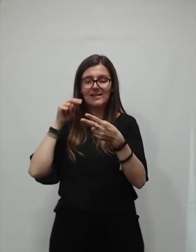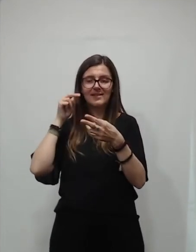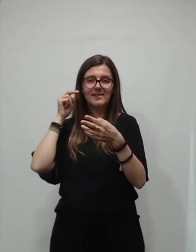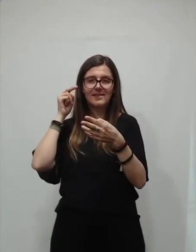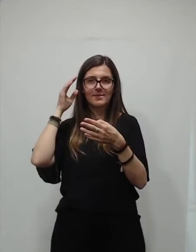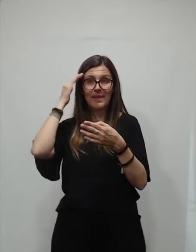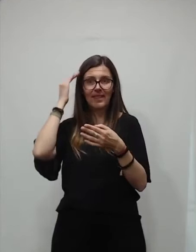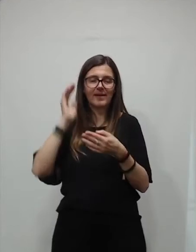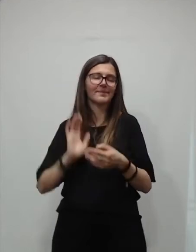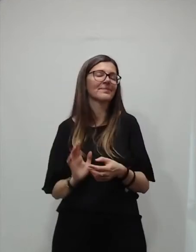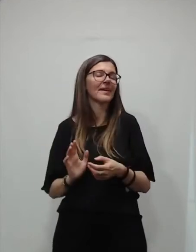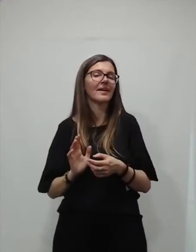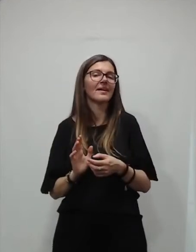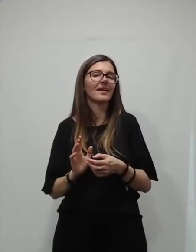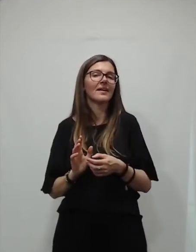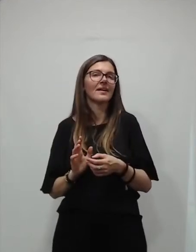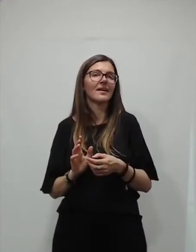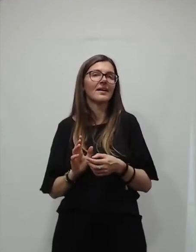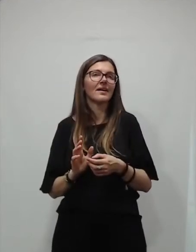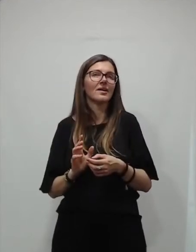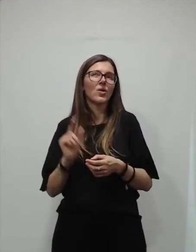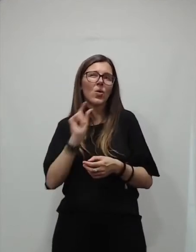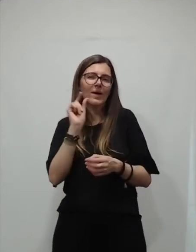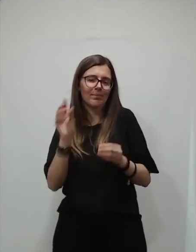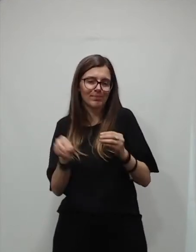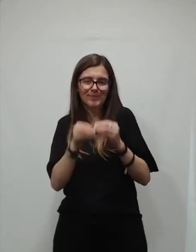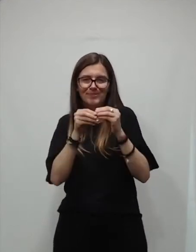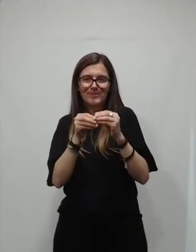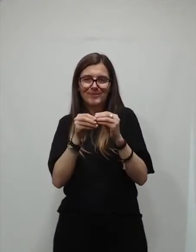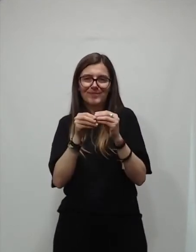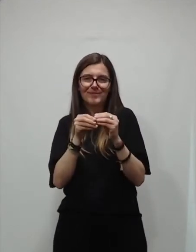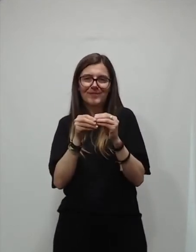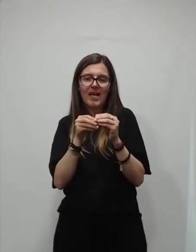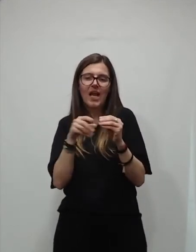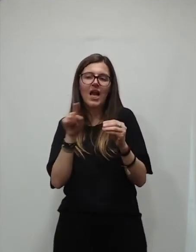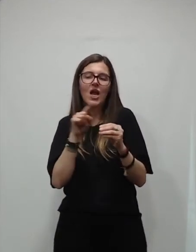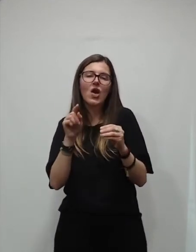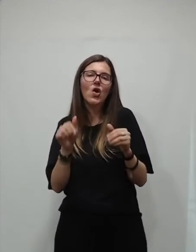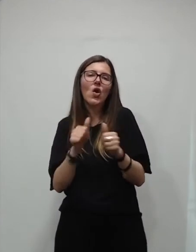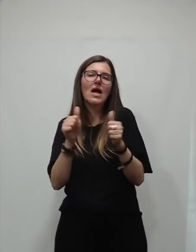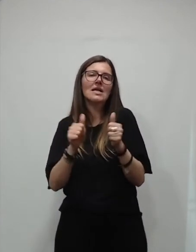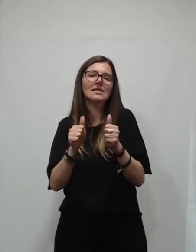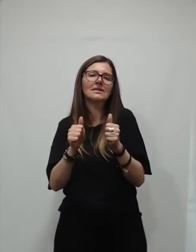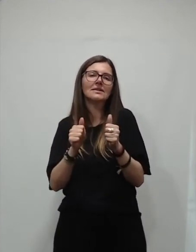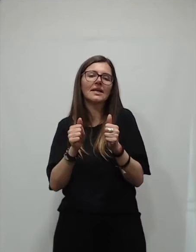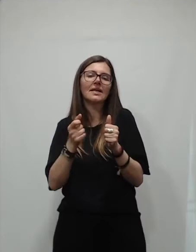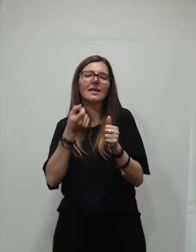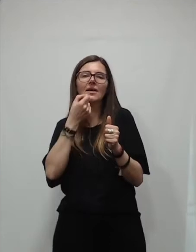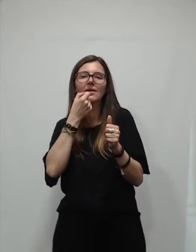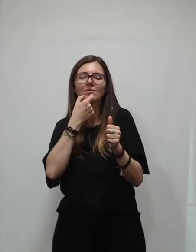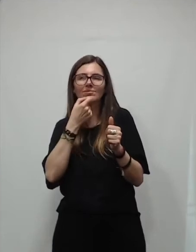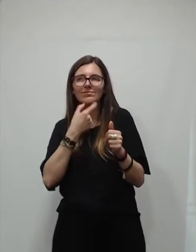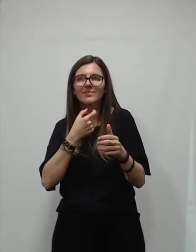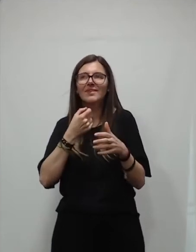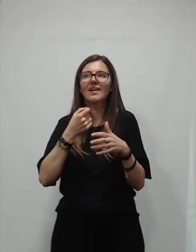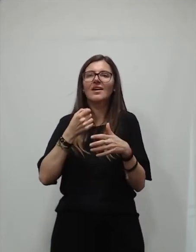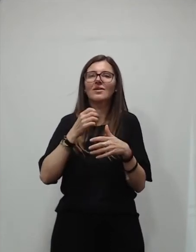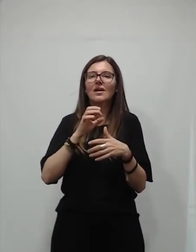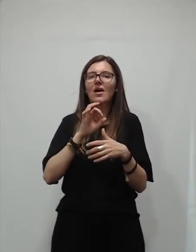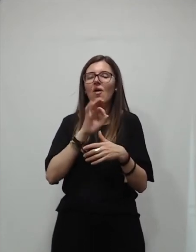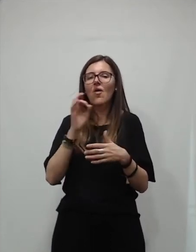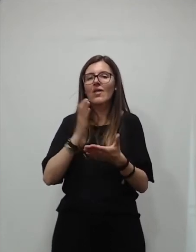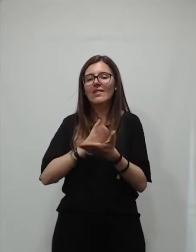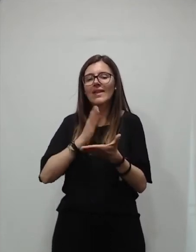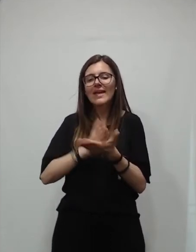que estamos... No, y básicamente no cumplir fines terapéuticos a través del derecho penal. Eso es